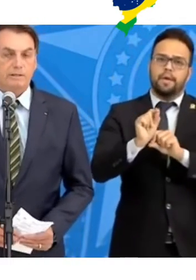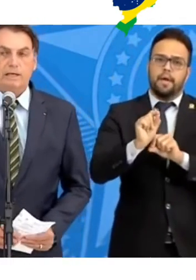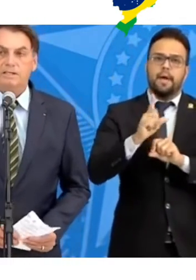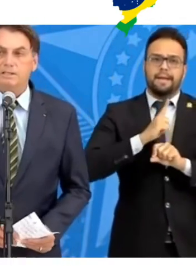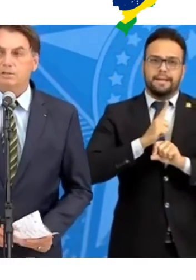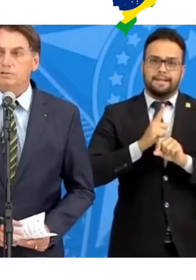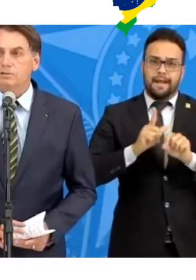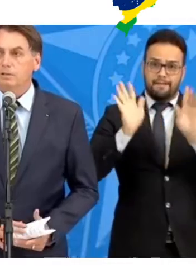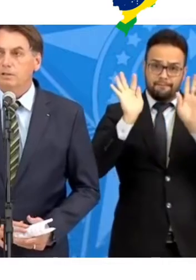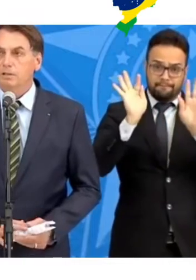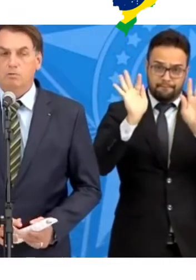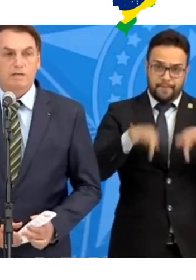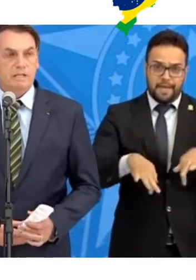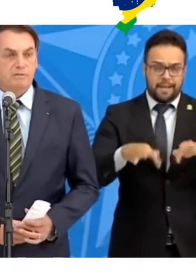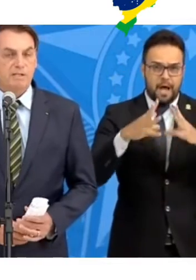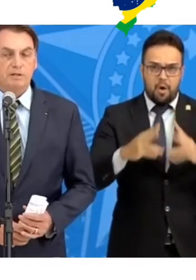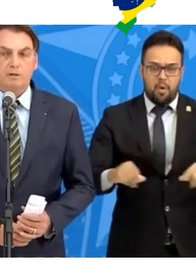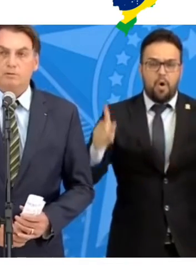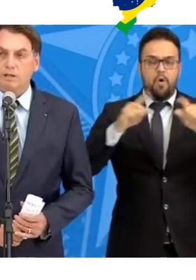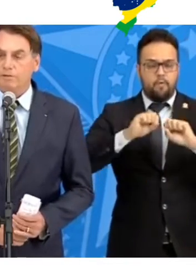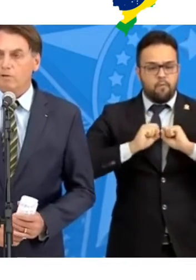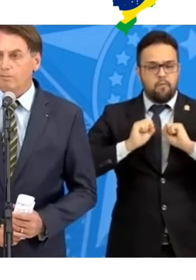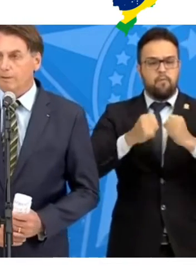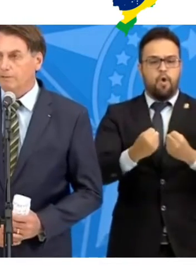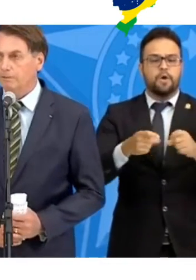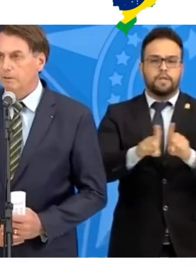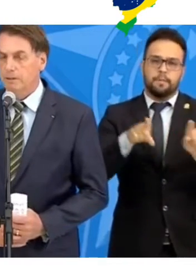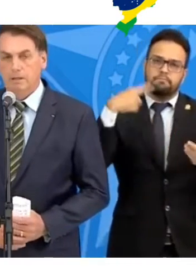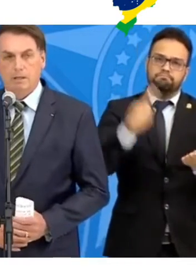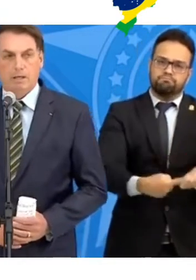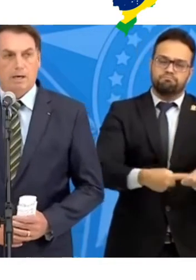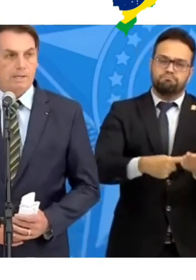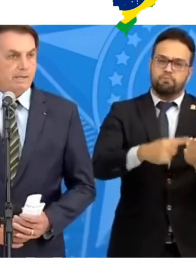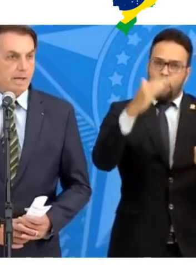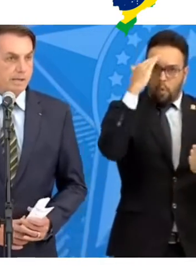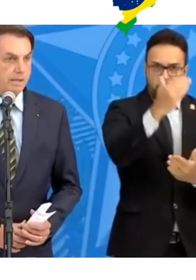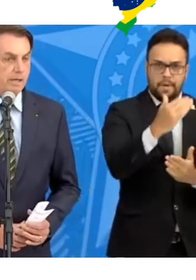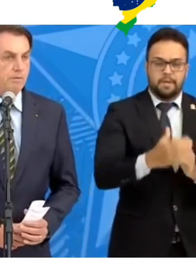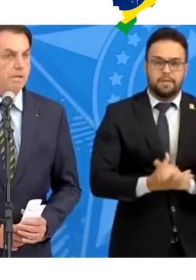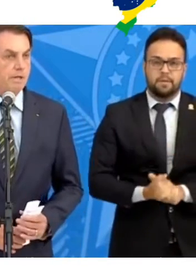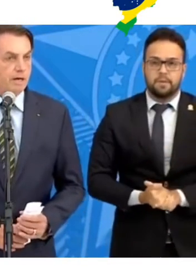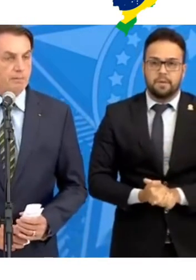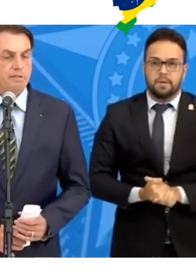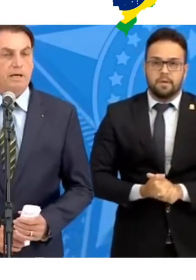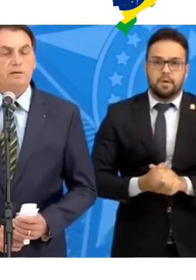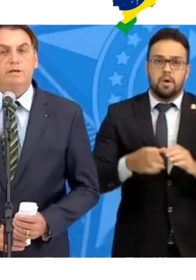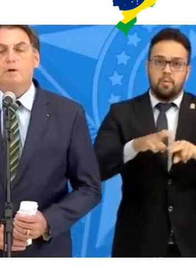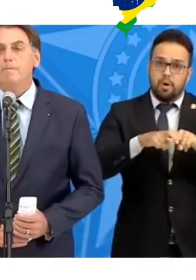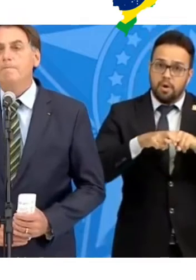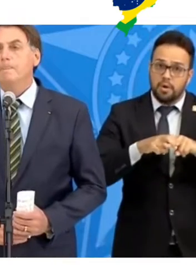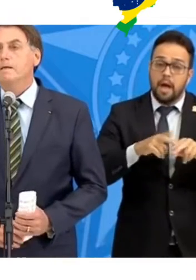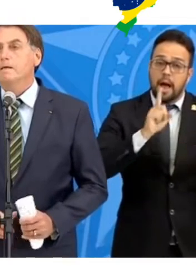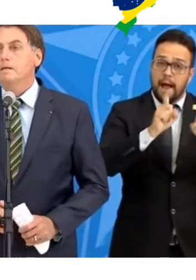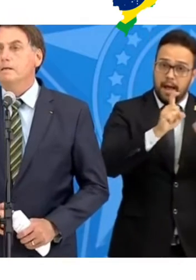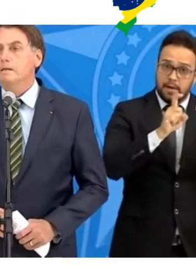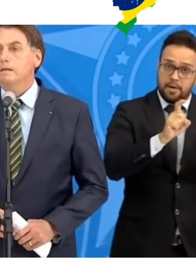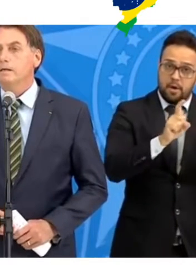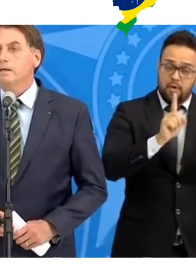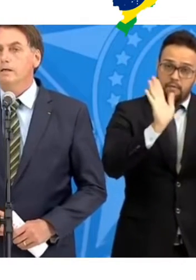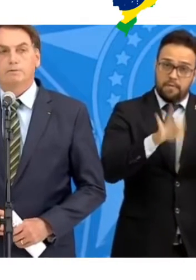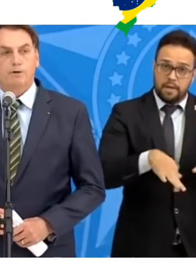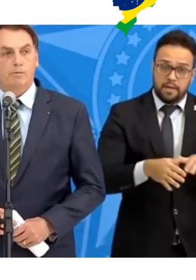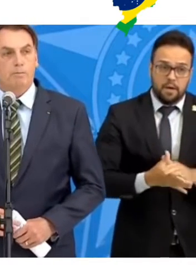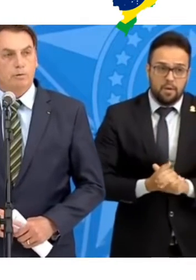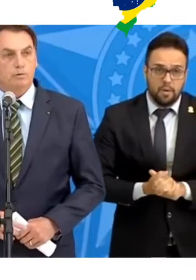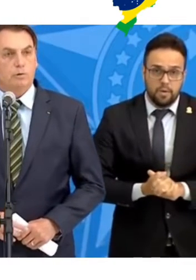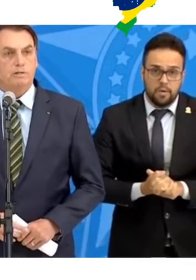sairmos fortalecidos e com a satisfação do dever cumprido. Assim sendo, encerramos a reunião